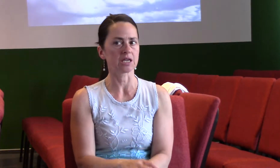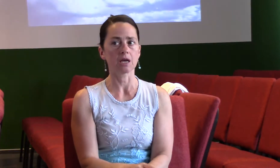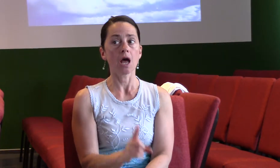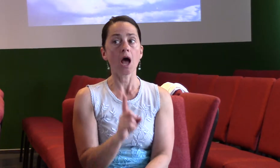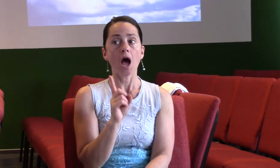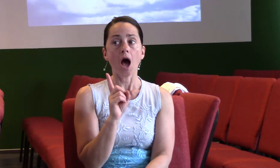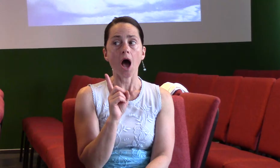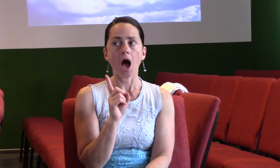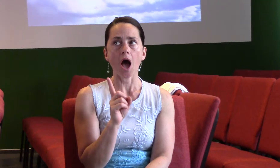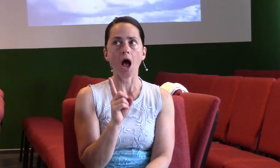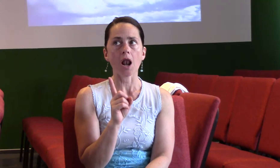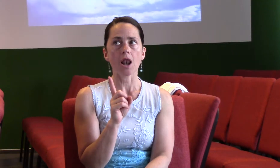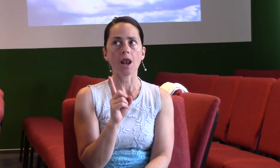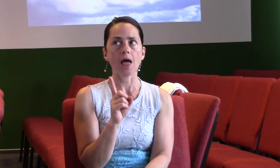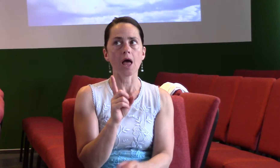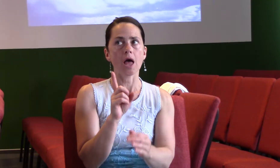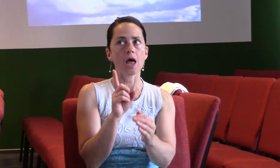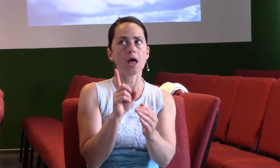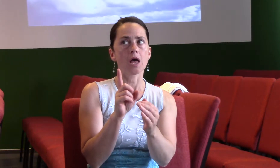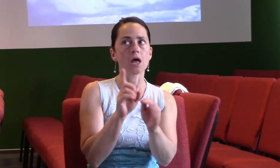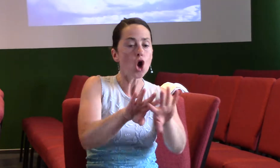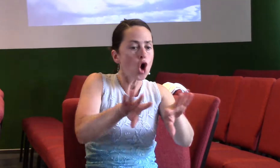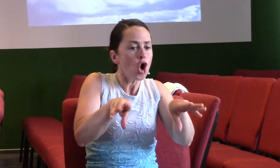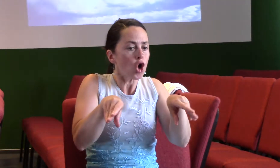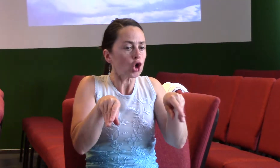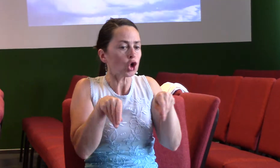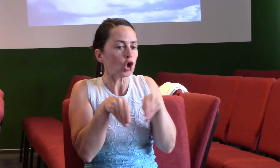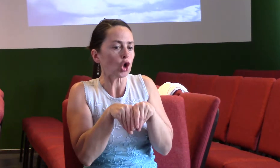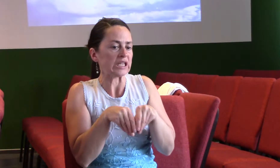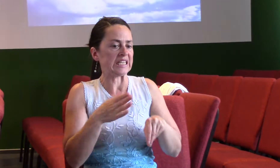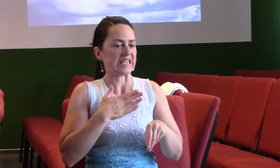ve své rodině a ve svém životě modlím už přes deset let.